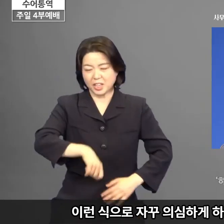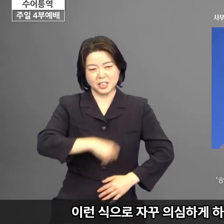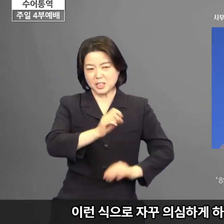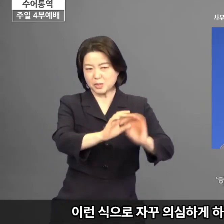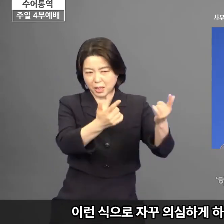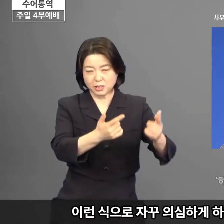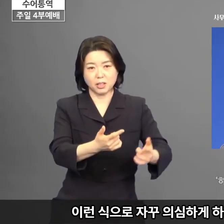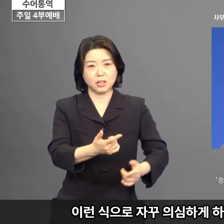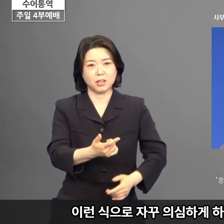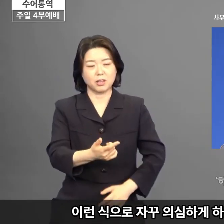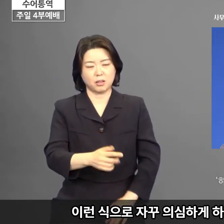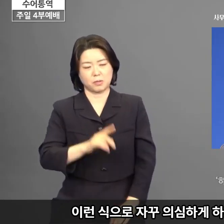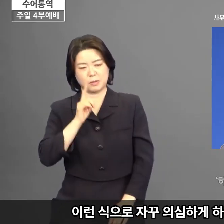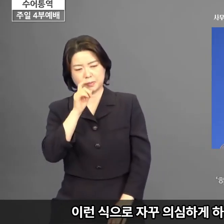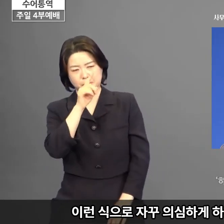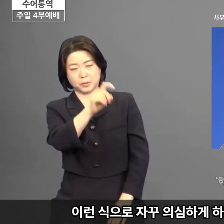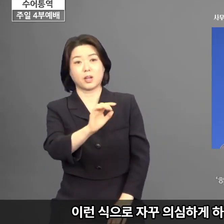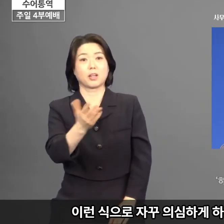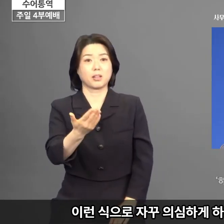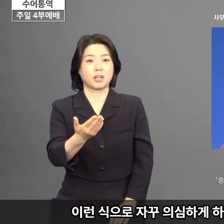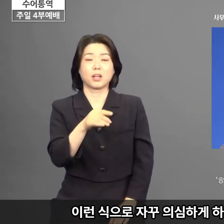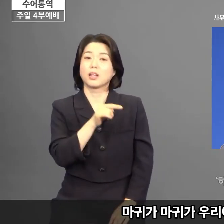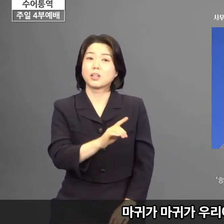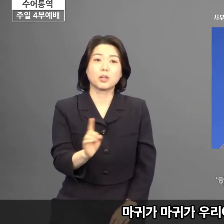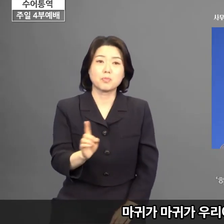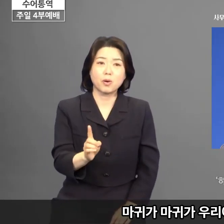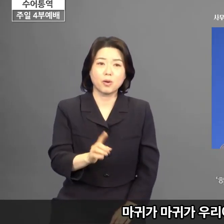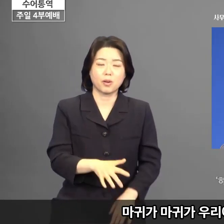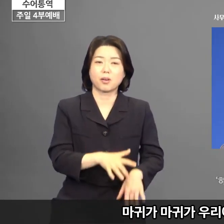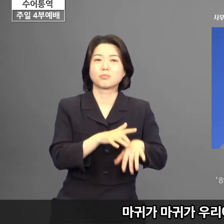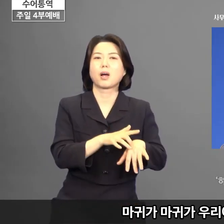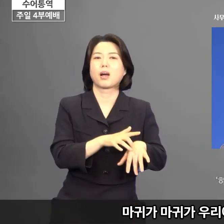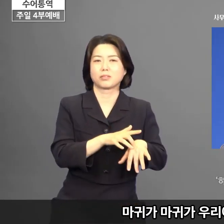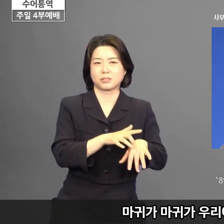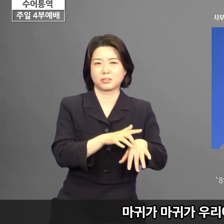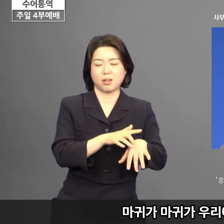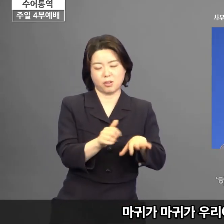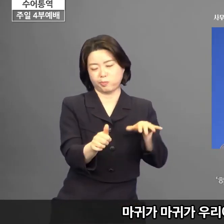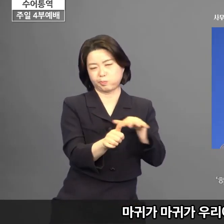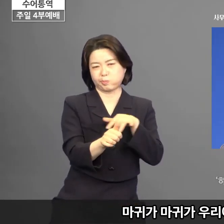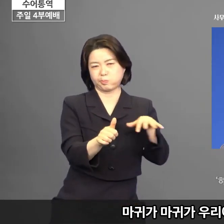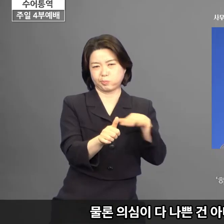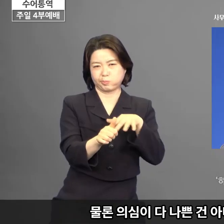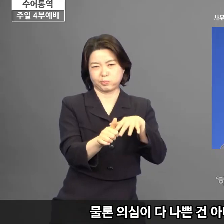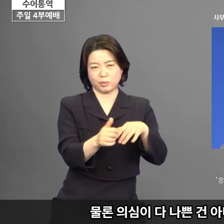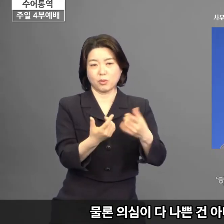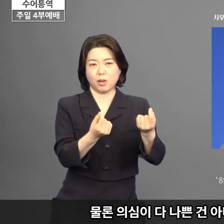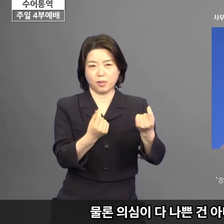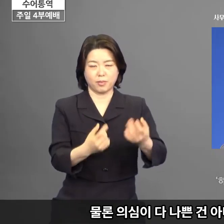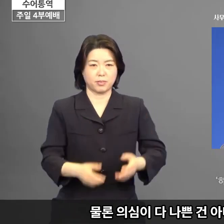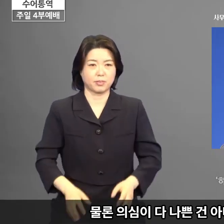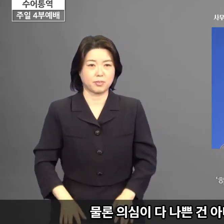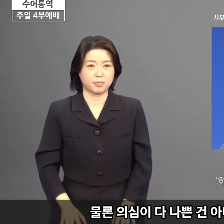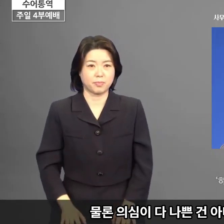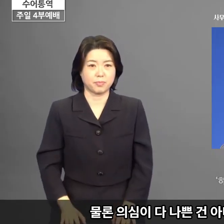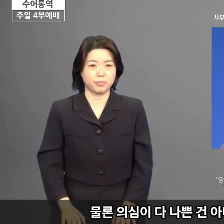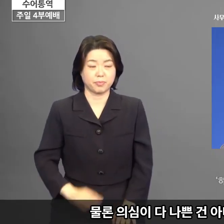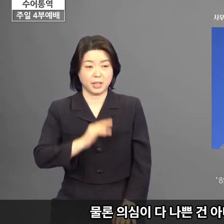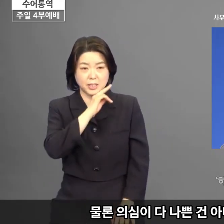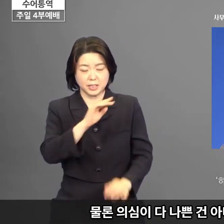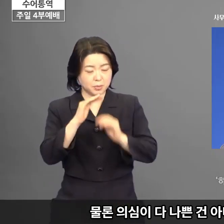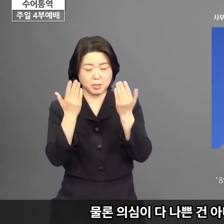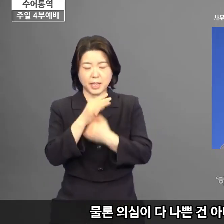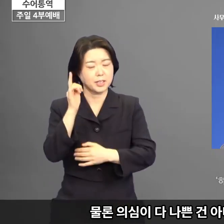식으로 자꾸 의심하게 하는 거. 여러분, 그게 뭡니까? 마귀가 우리에게 주는 거예요. 물론 의심이 다 나쁜 건